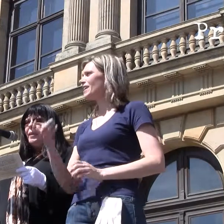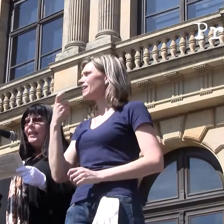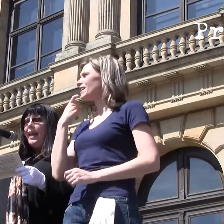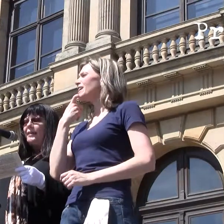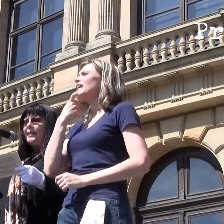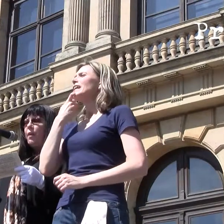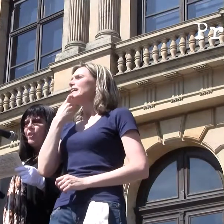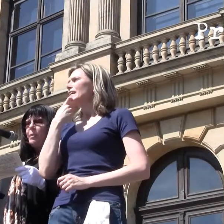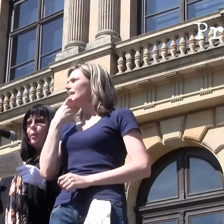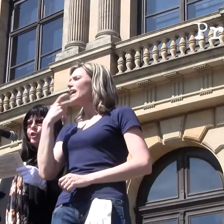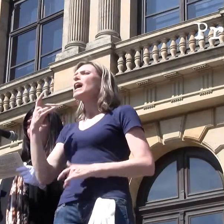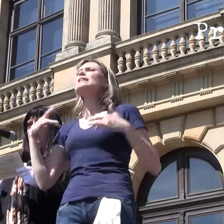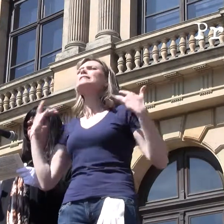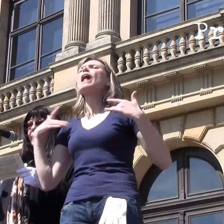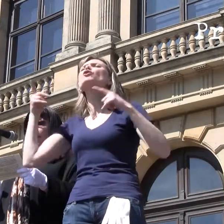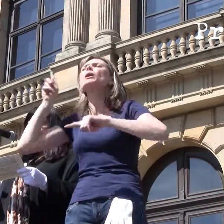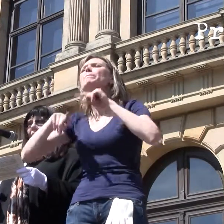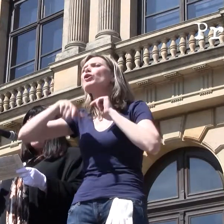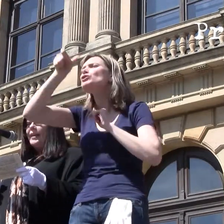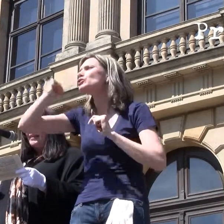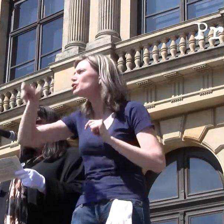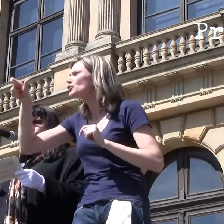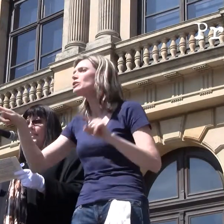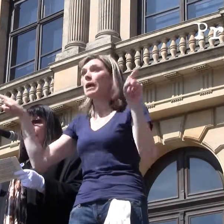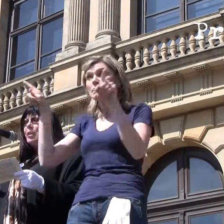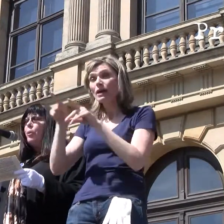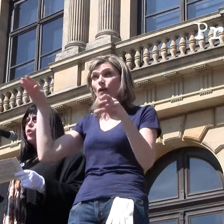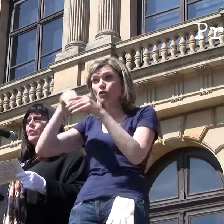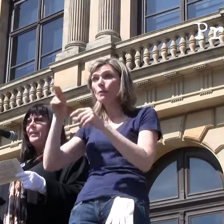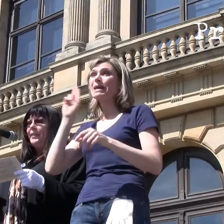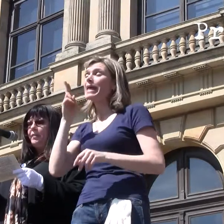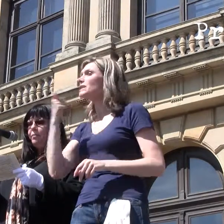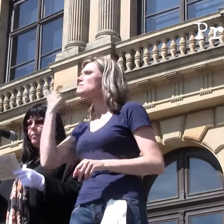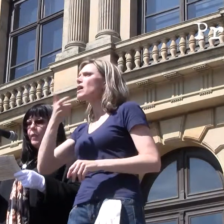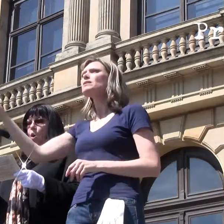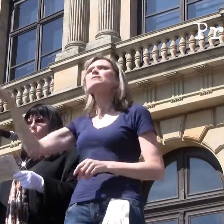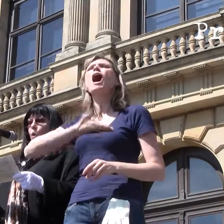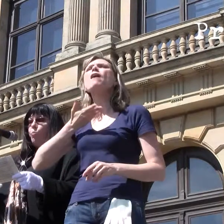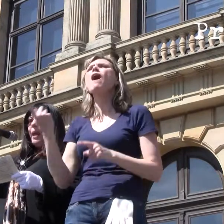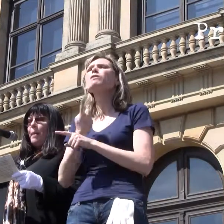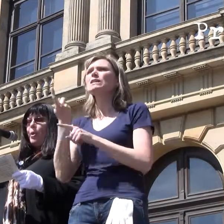Nechceme, aby lidé se zdravotním postiženým a také neslušující byli poškozeni.